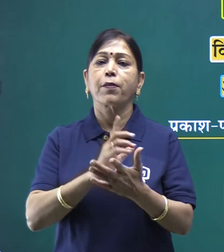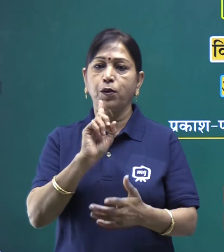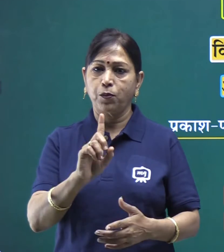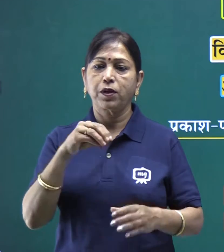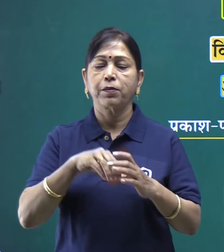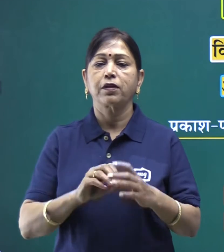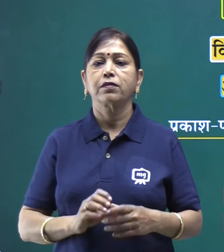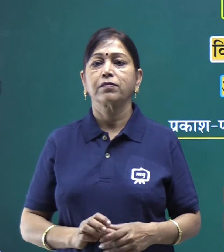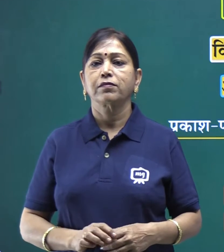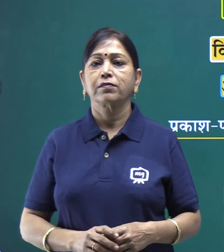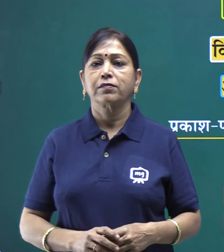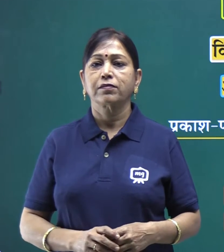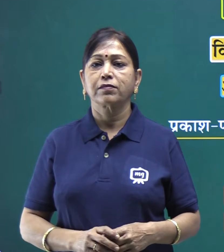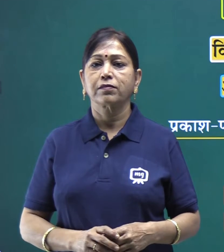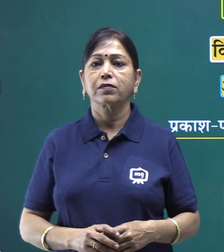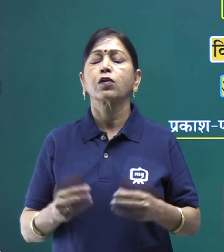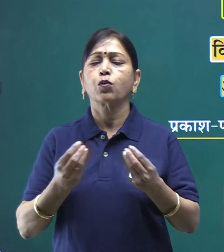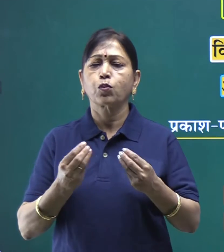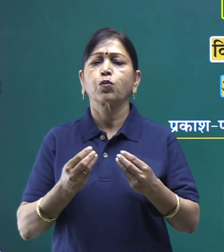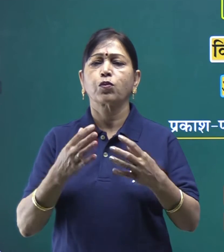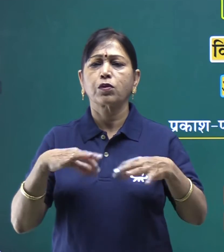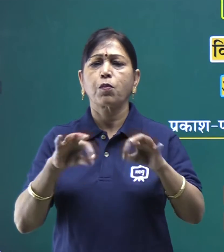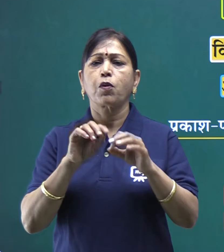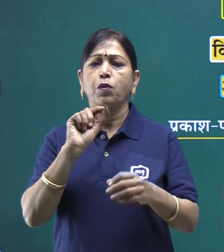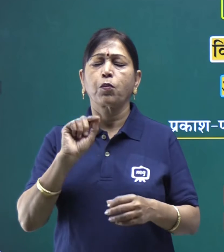में अध्ययन बिंदु